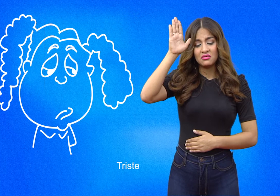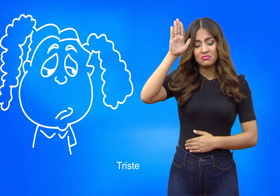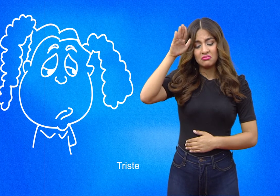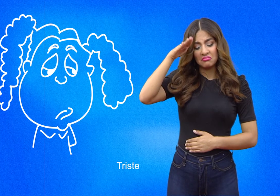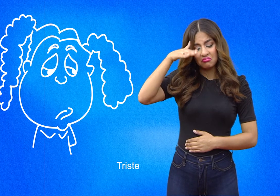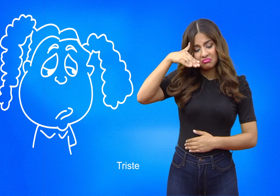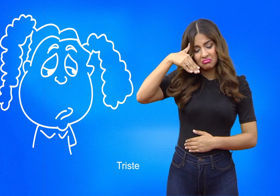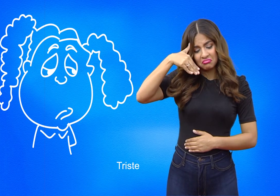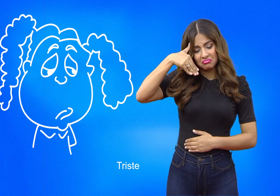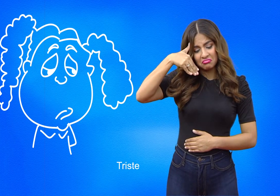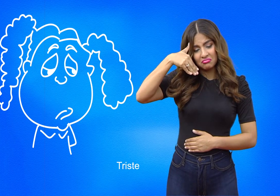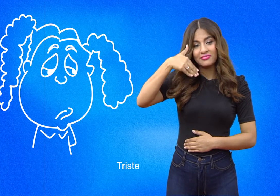Triste.